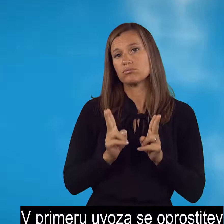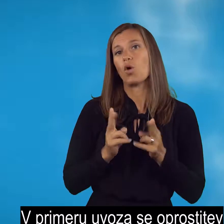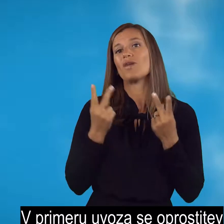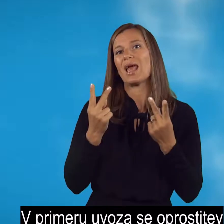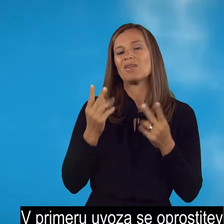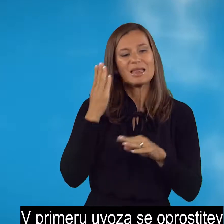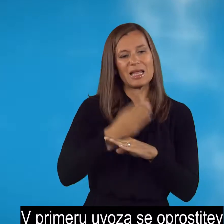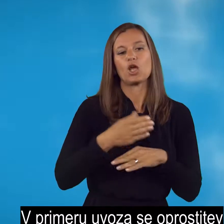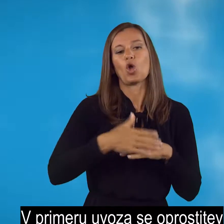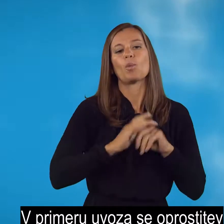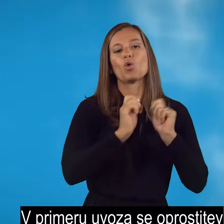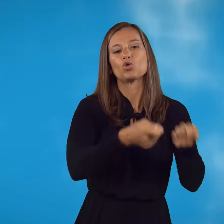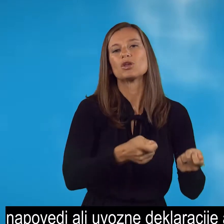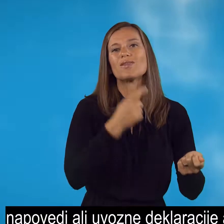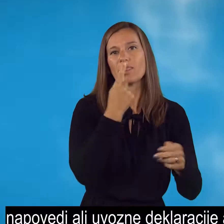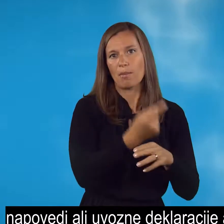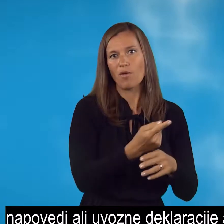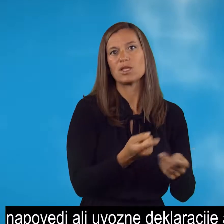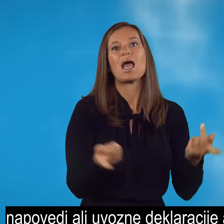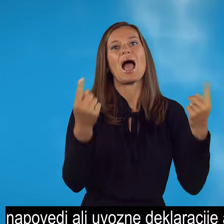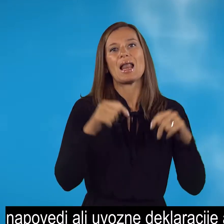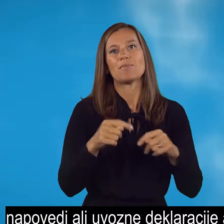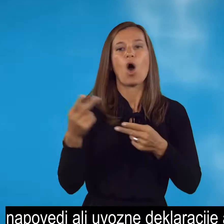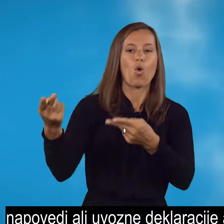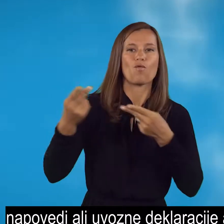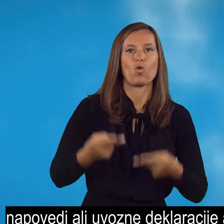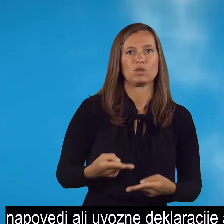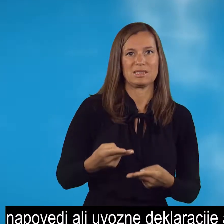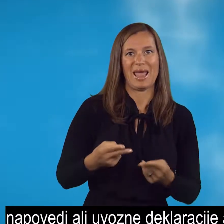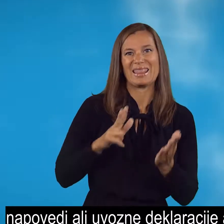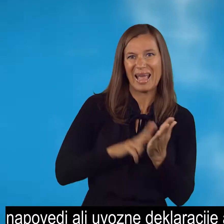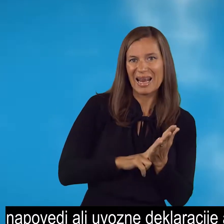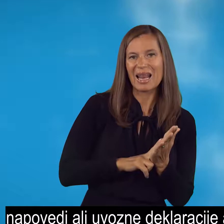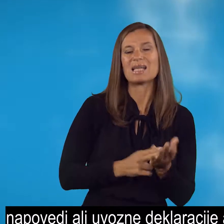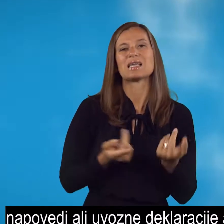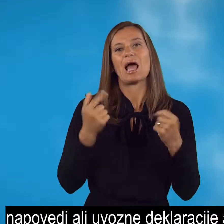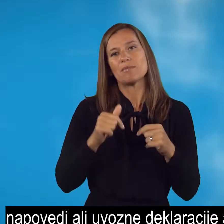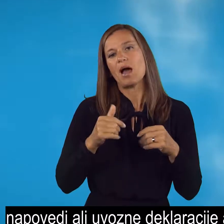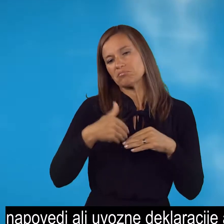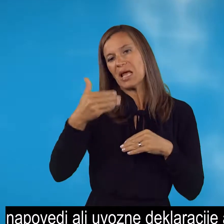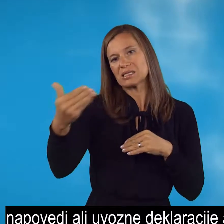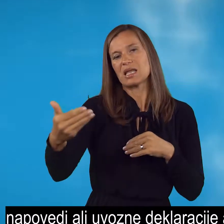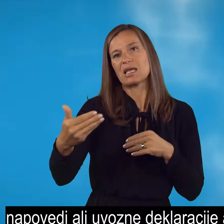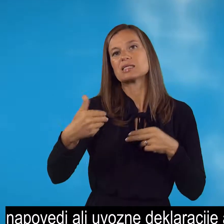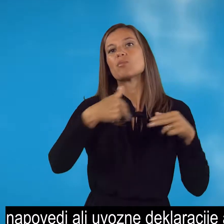uveljavi neposredno ob vložitvi napovedi ali uvozne deklaracije ali naknadno s povračilom plačanega